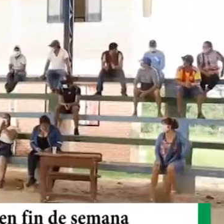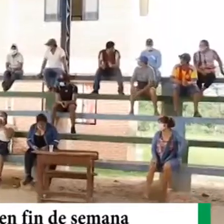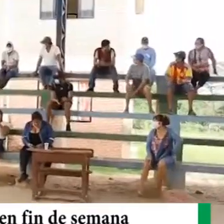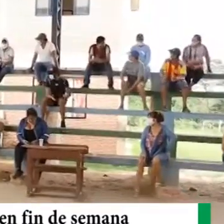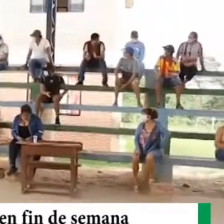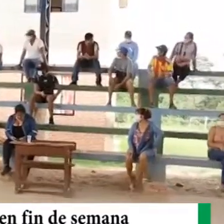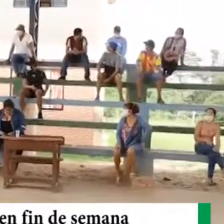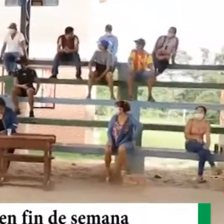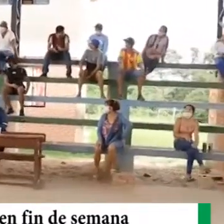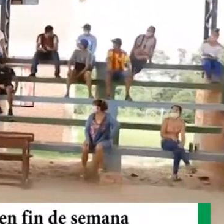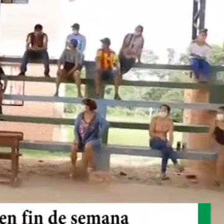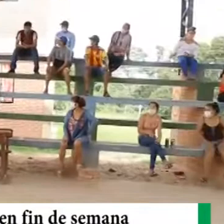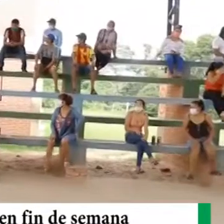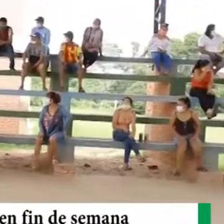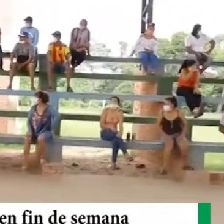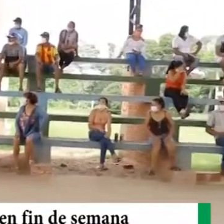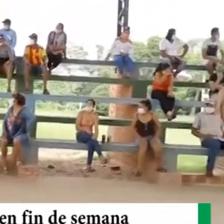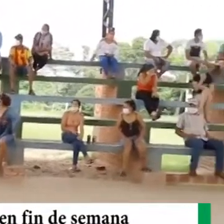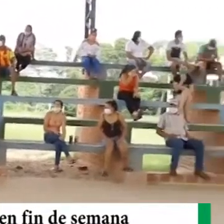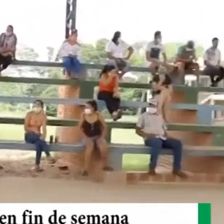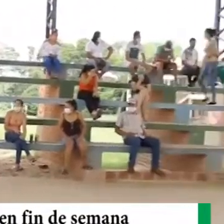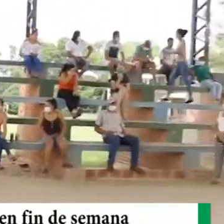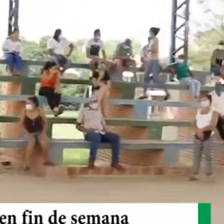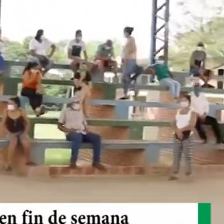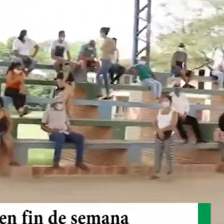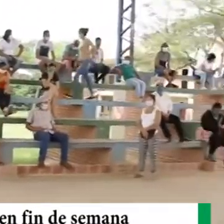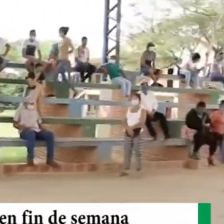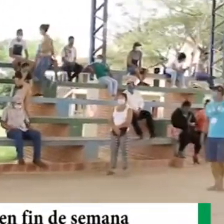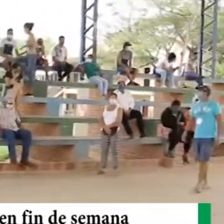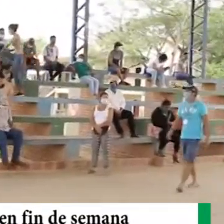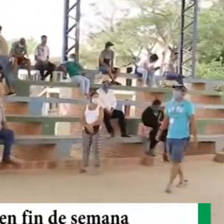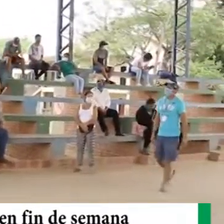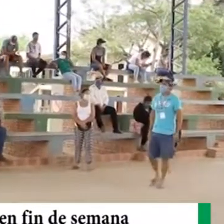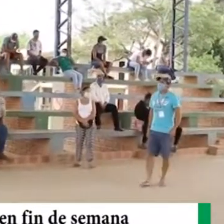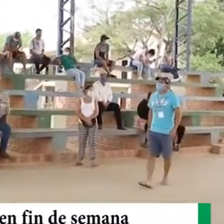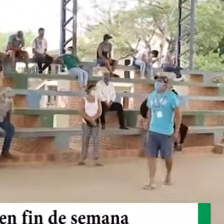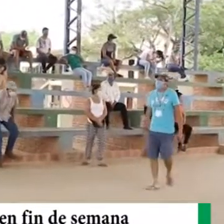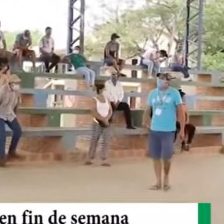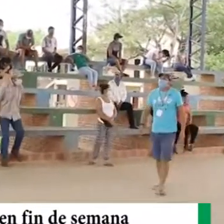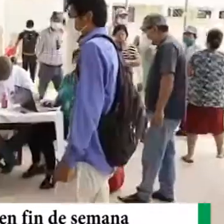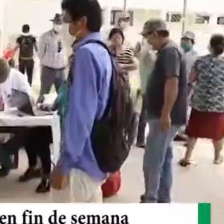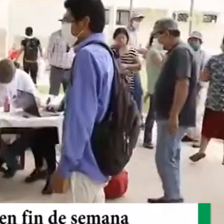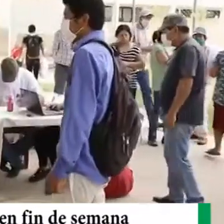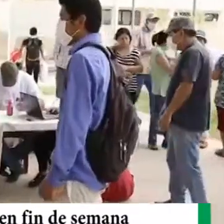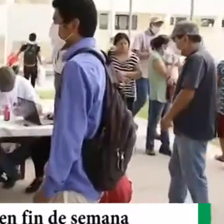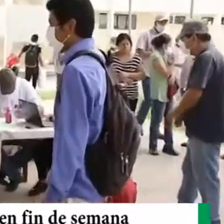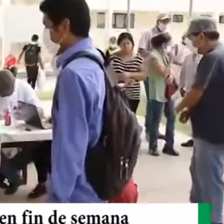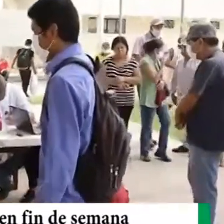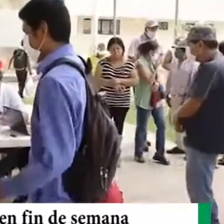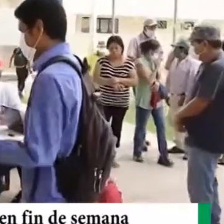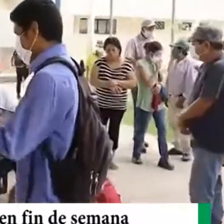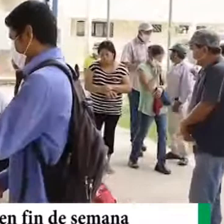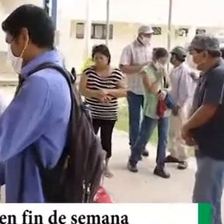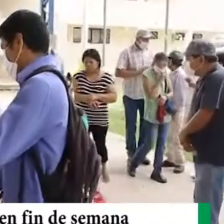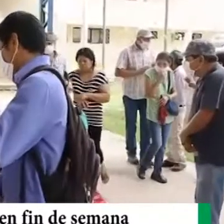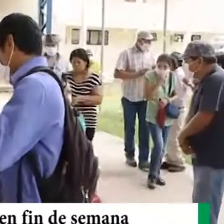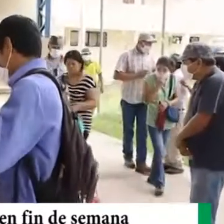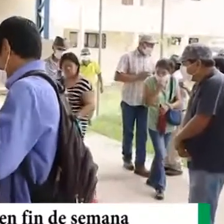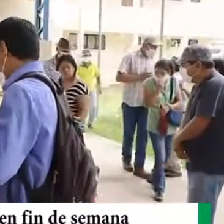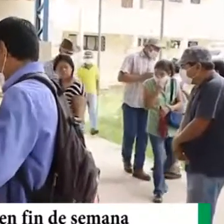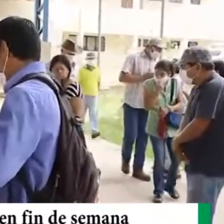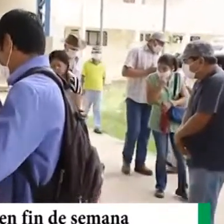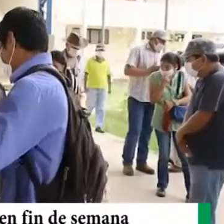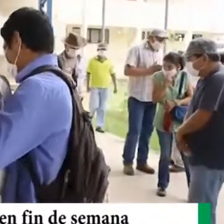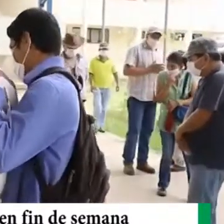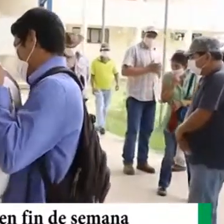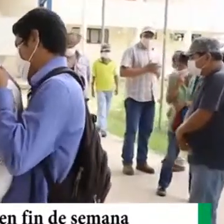de 71.023 bolsas de alimentos solidarios ya entregadas en estos días. Así que estamos muy, muy cerquita